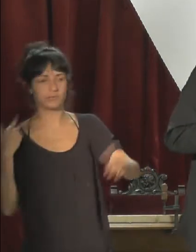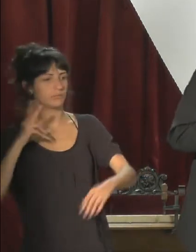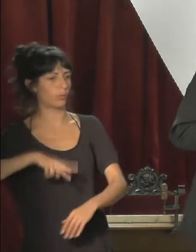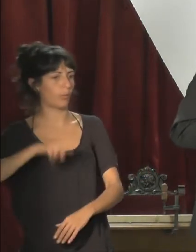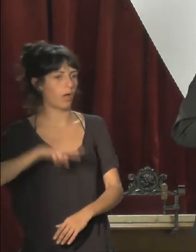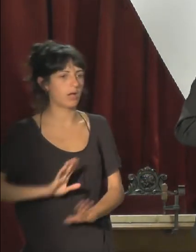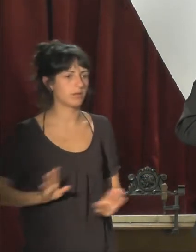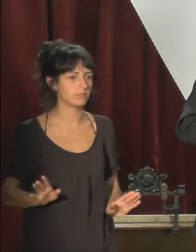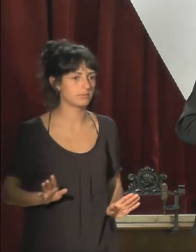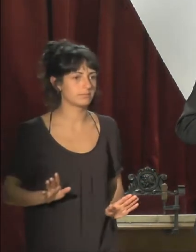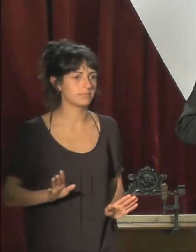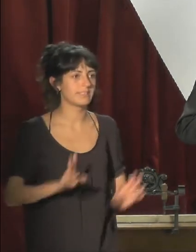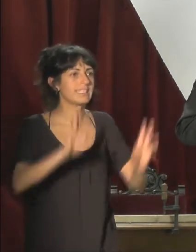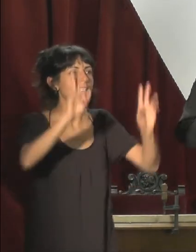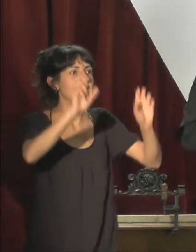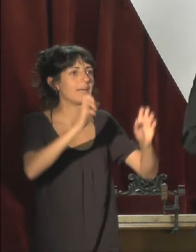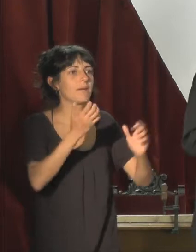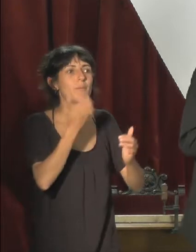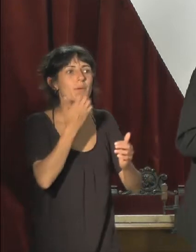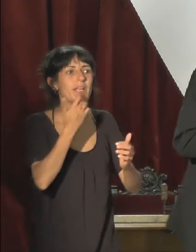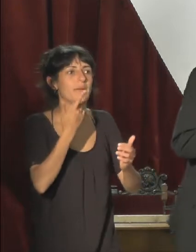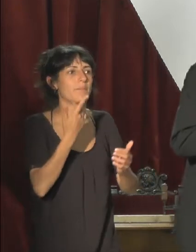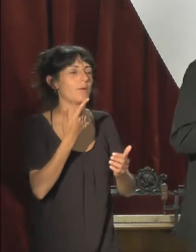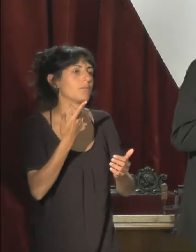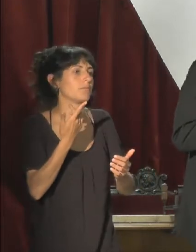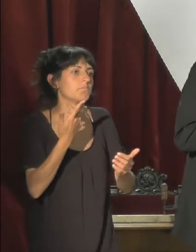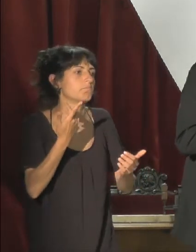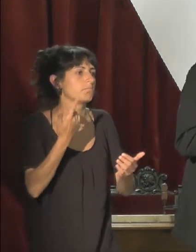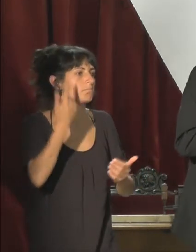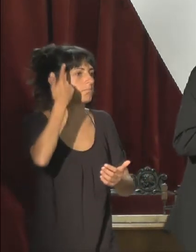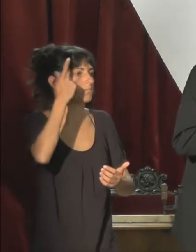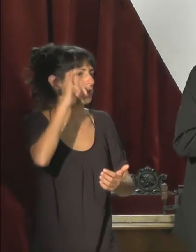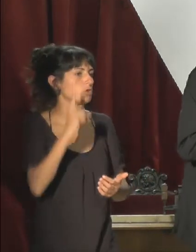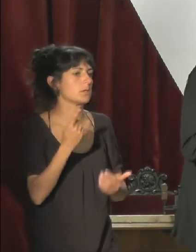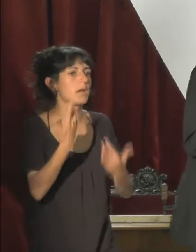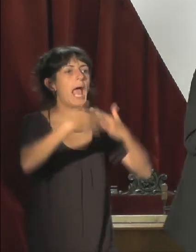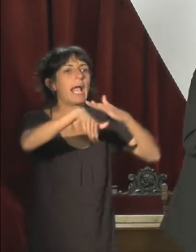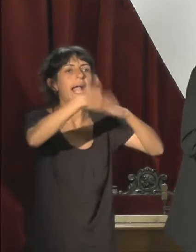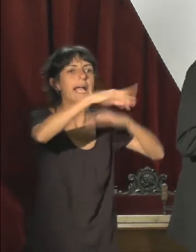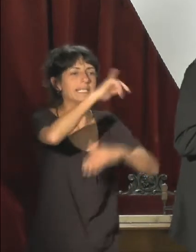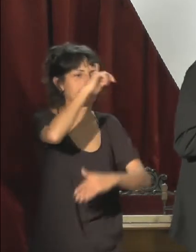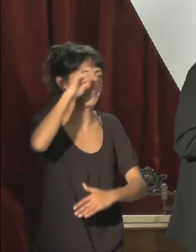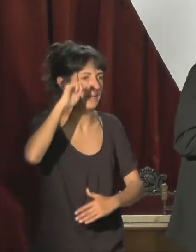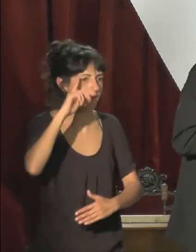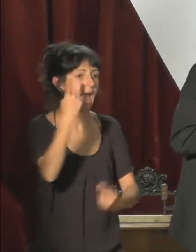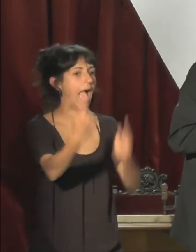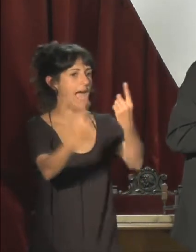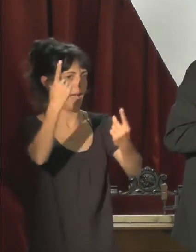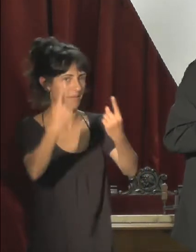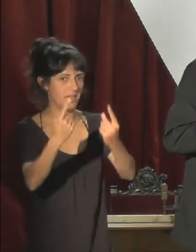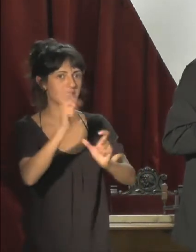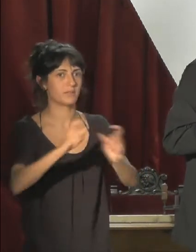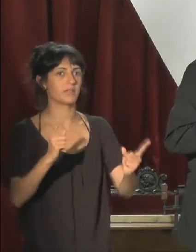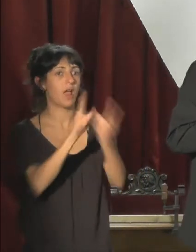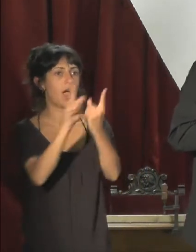como a Marea Galega. Mesmo polas rúas de Madrid nos paraban ás veces, eses son os da Marea Galega.